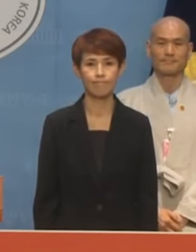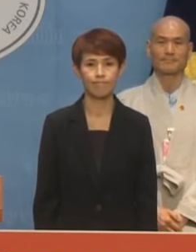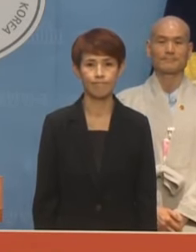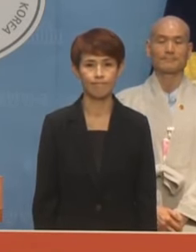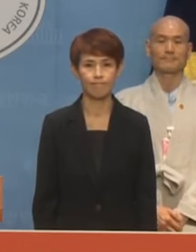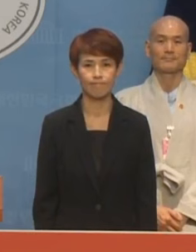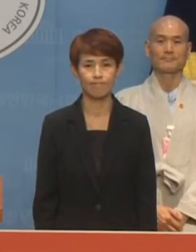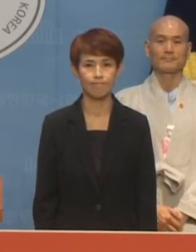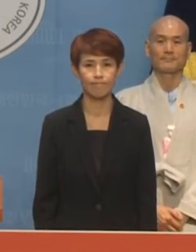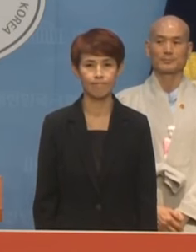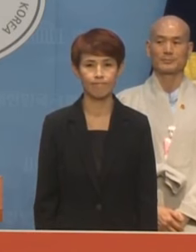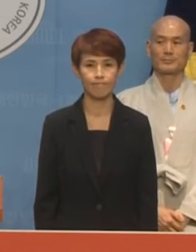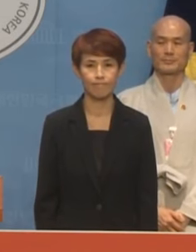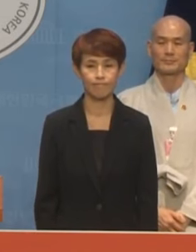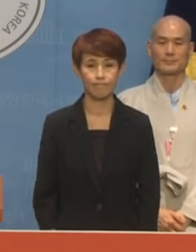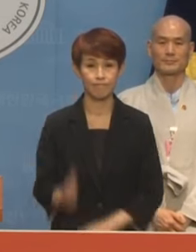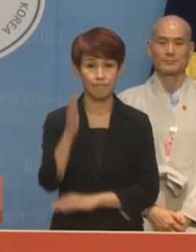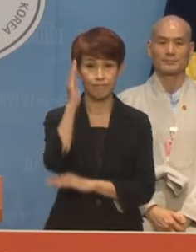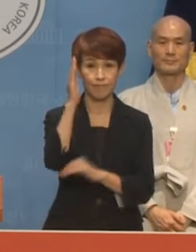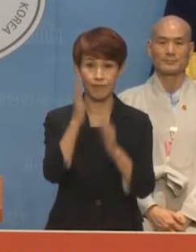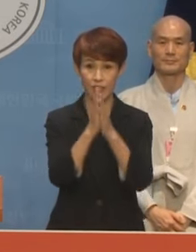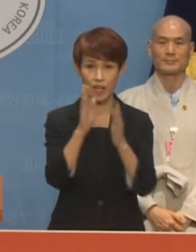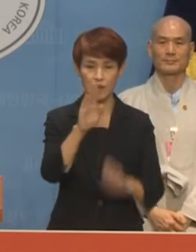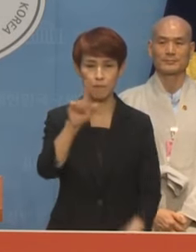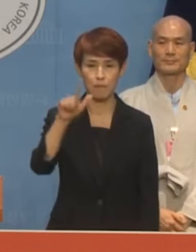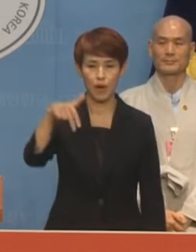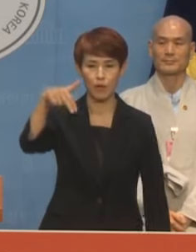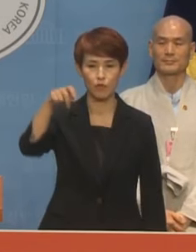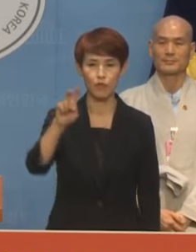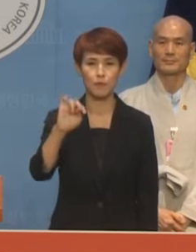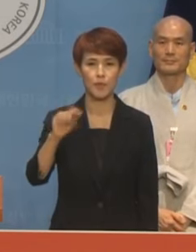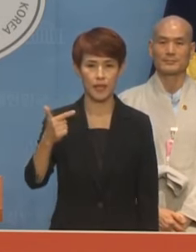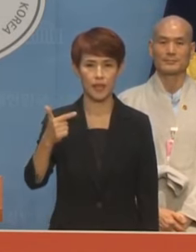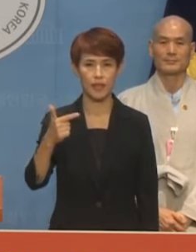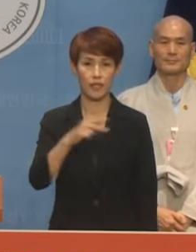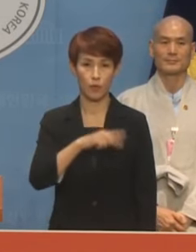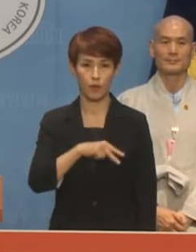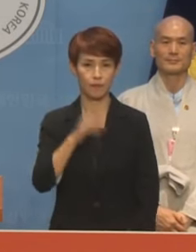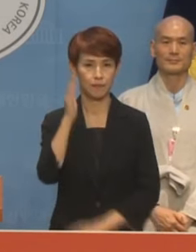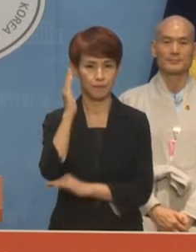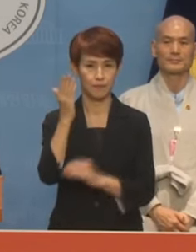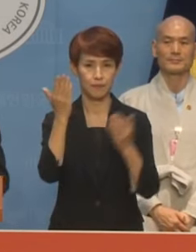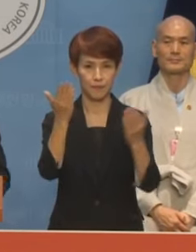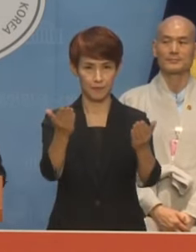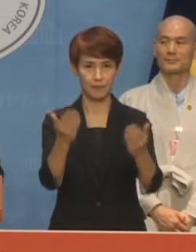네, 그럼 먼저 모두 발언으로 박주민 의원께서 발언해 주시겠습니다.